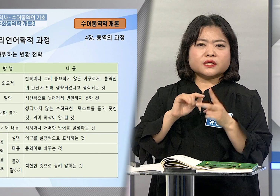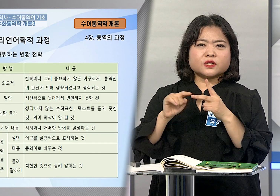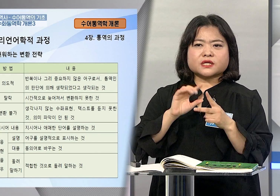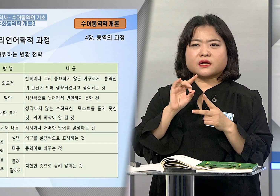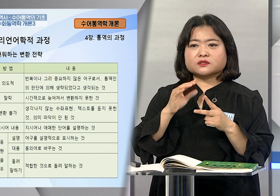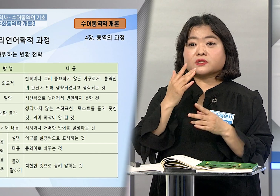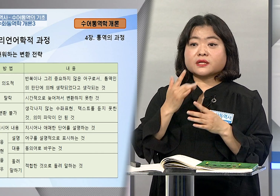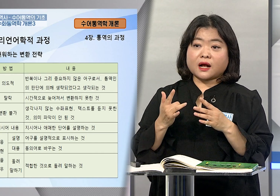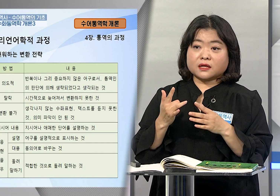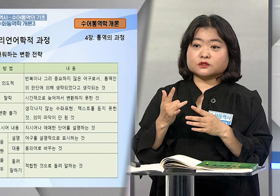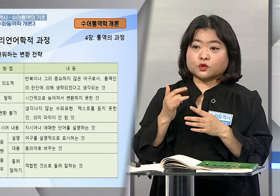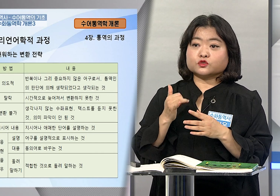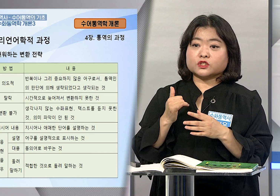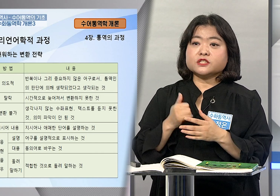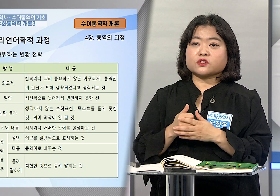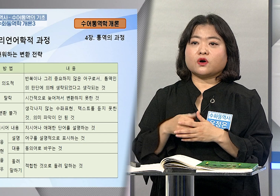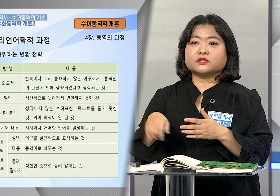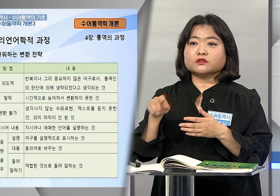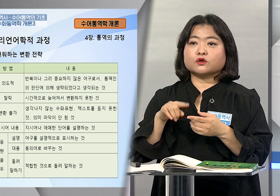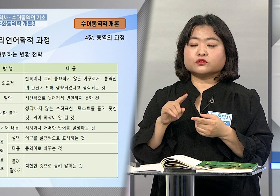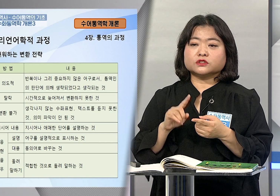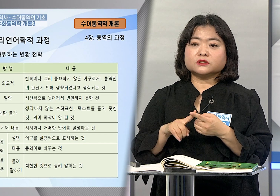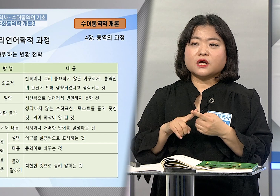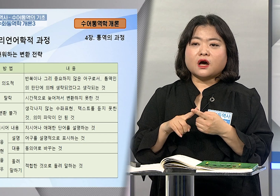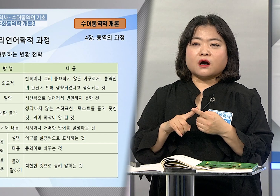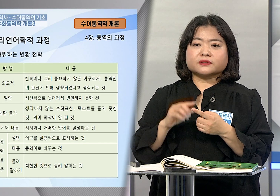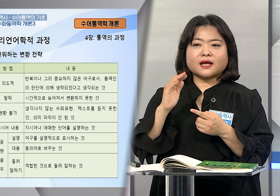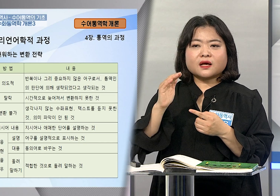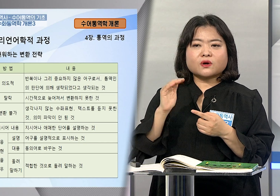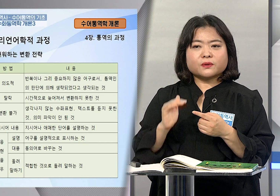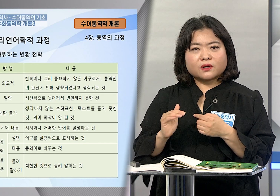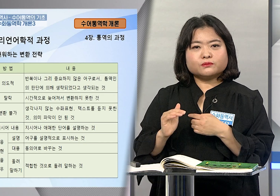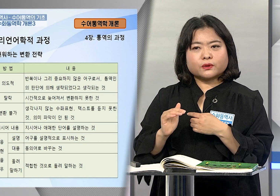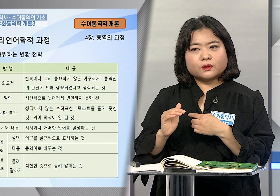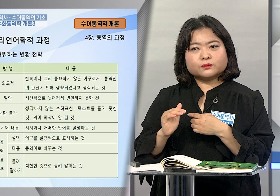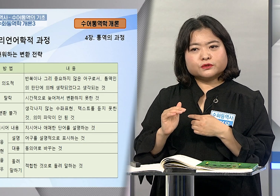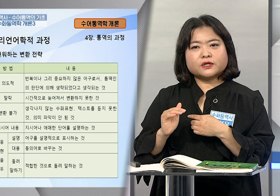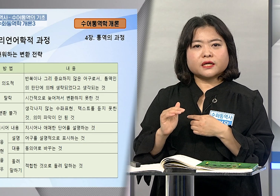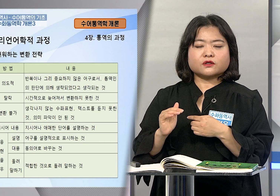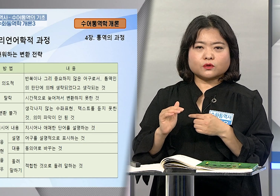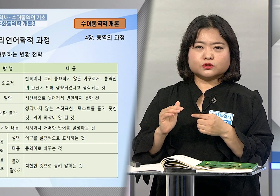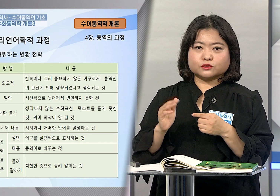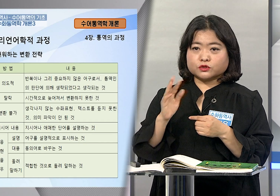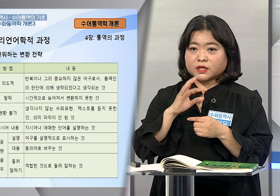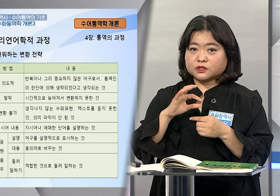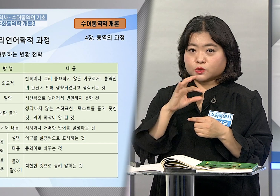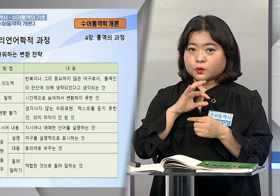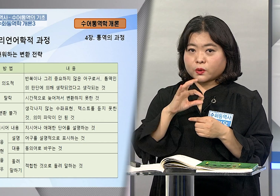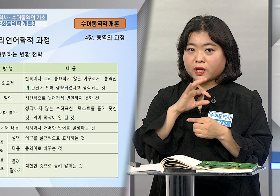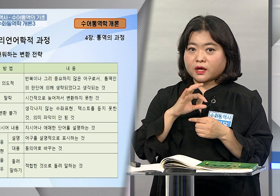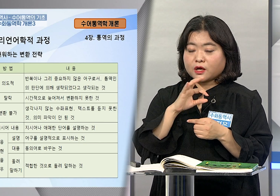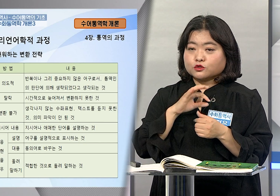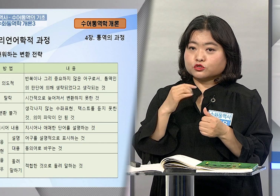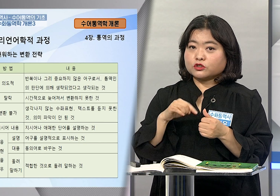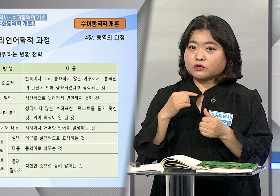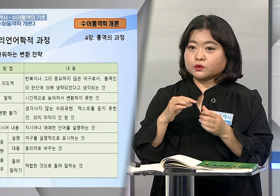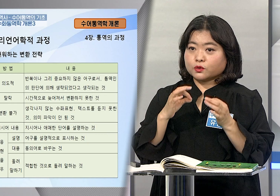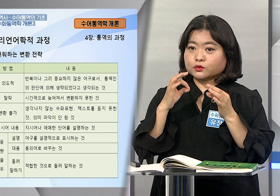이해되지 않아서 생략하는 경우도 있죠. 이런 경우는 탈락과 변환 불가인 경우는 우리가 스스로의 훈련과